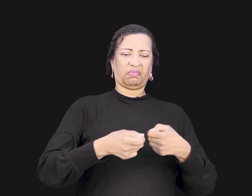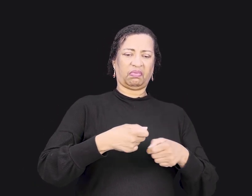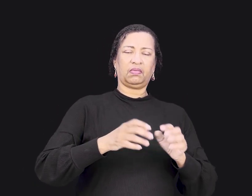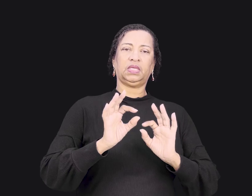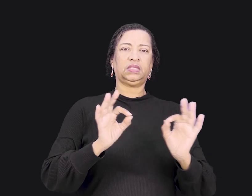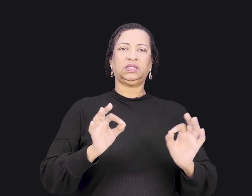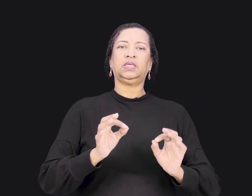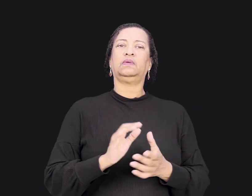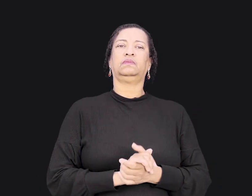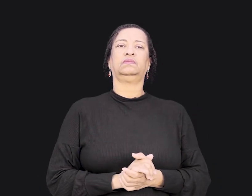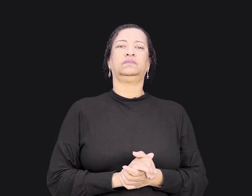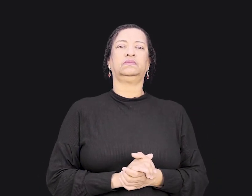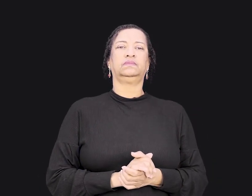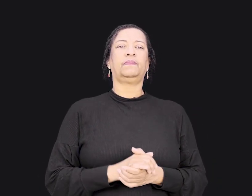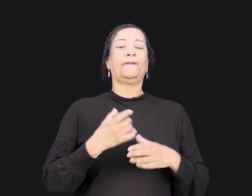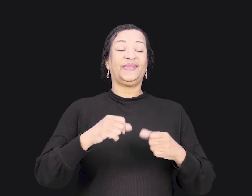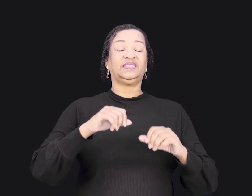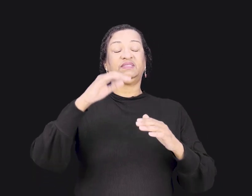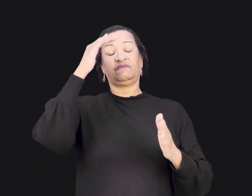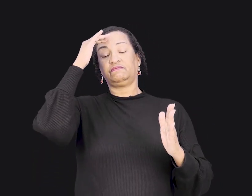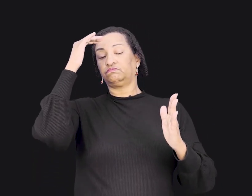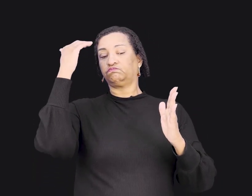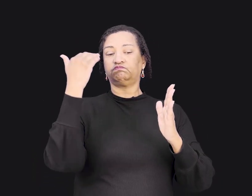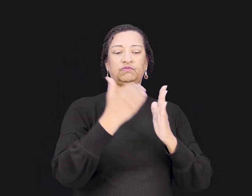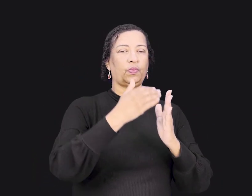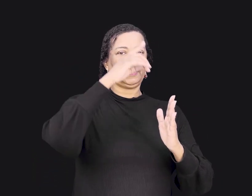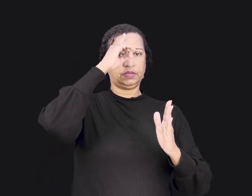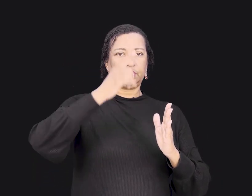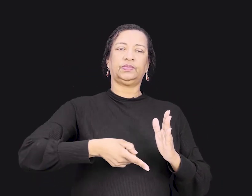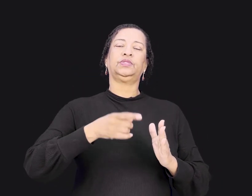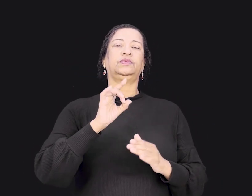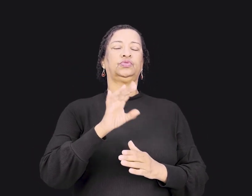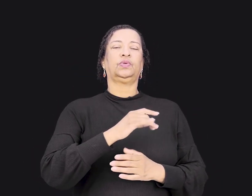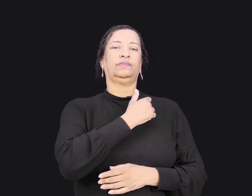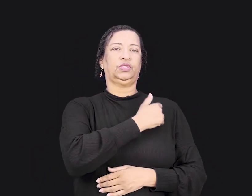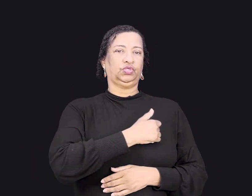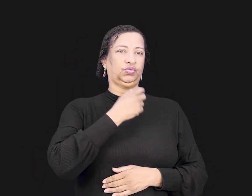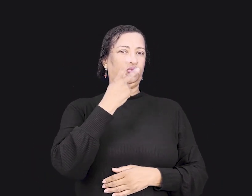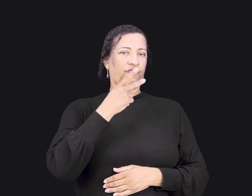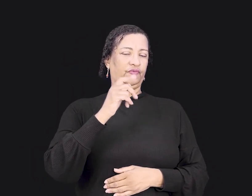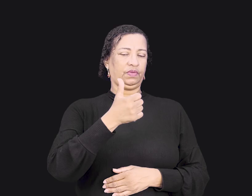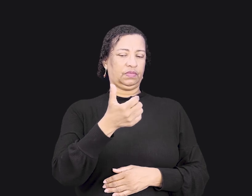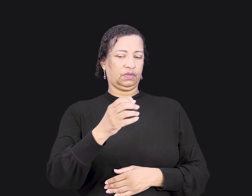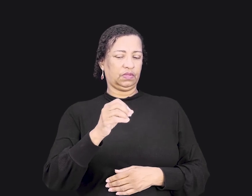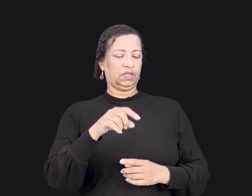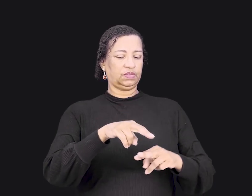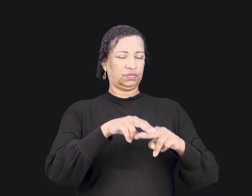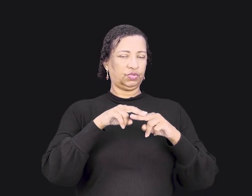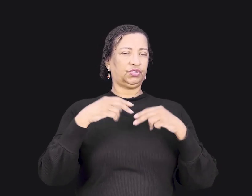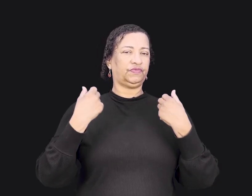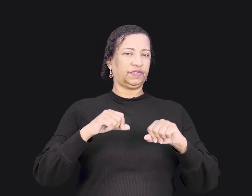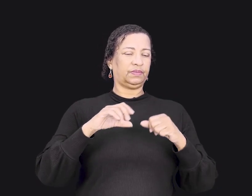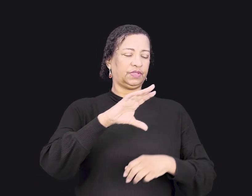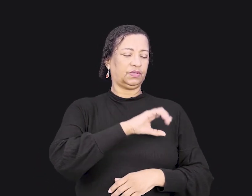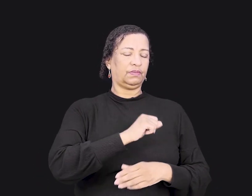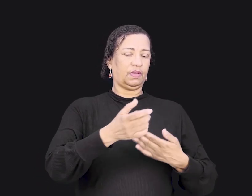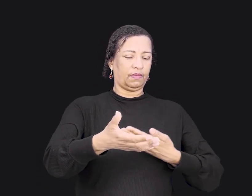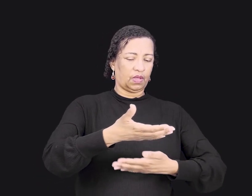nem debates. Deveriam ser obedecidos. João disse que a 10ª razão por que devemos amar uns aos outros é porque Jesus